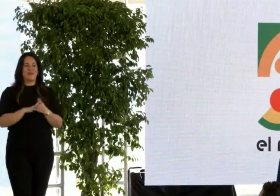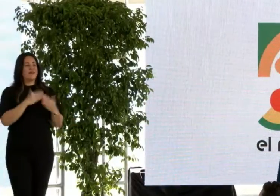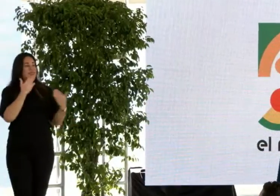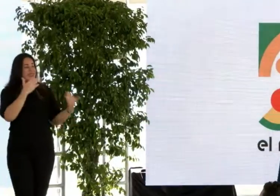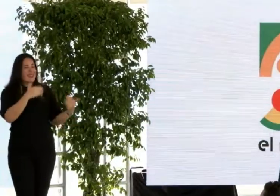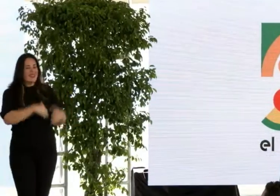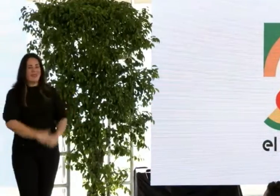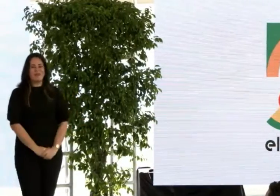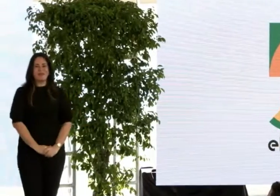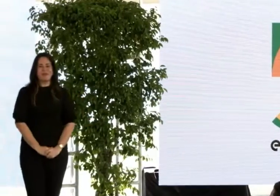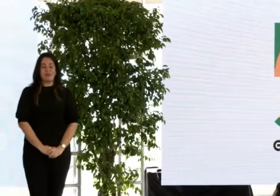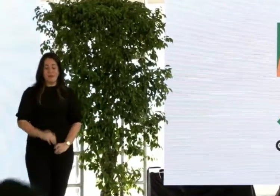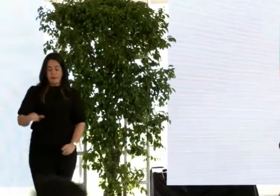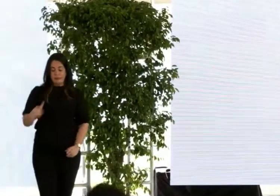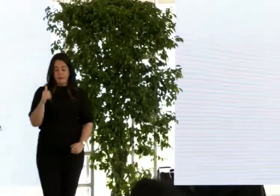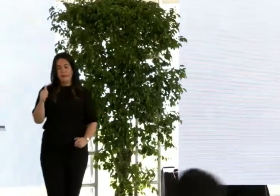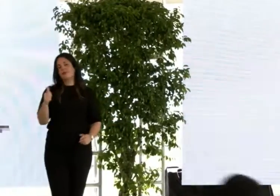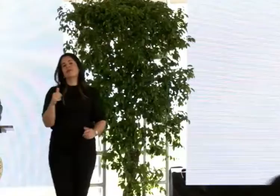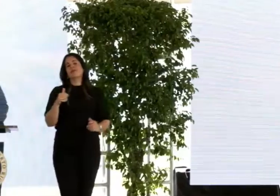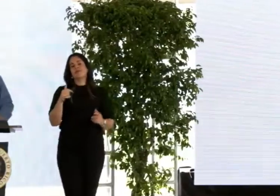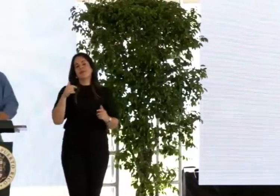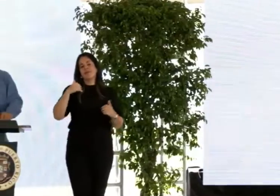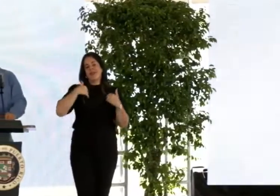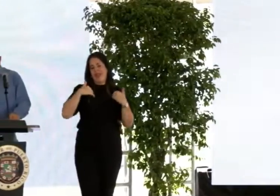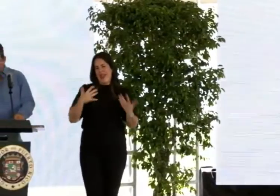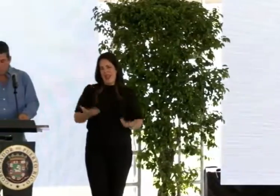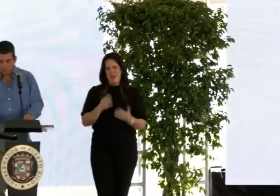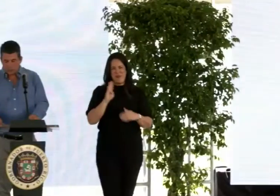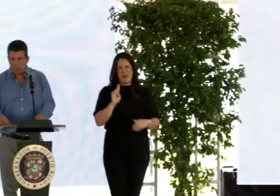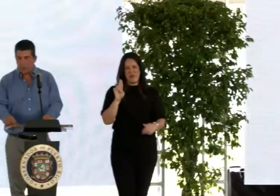Sol. La otra cosa que vamos a tener en Bahía Urbana,